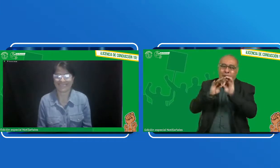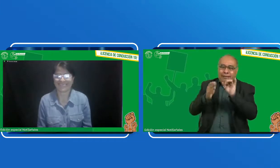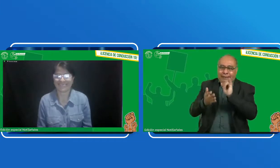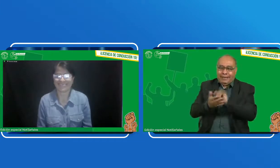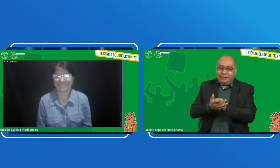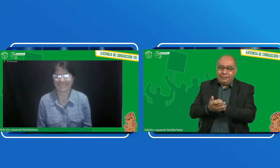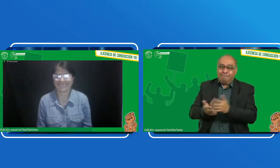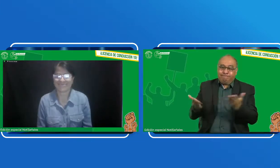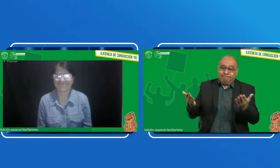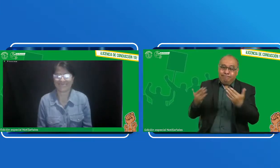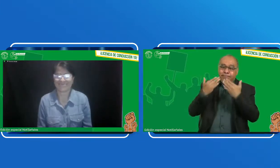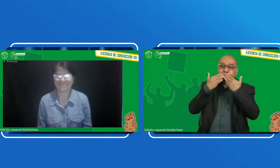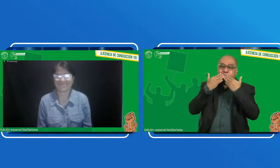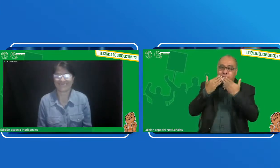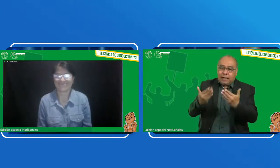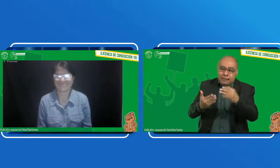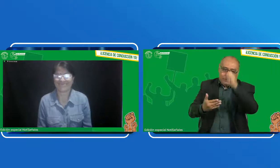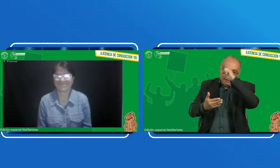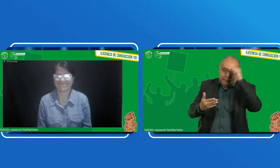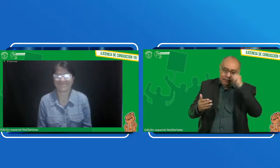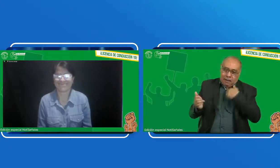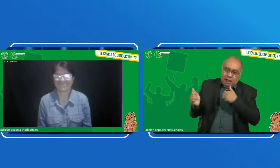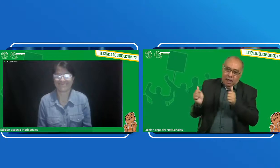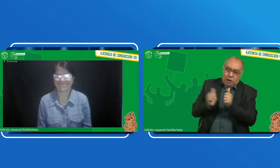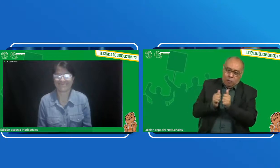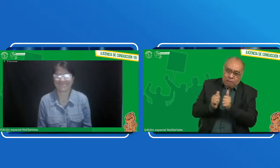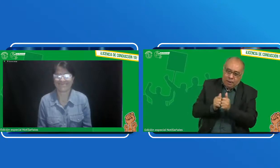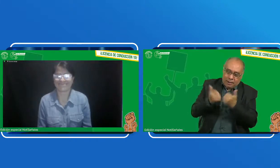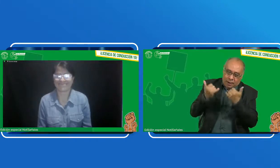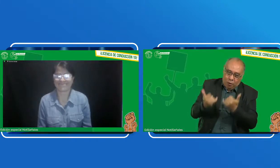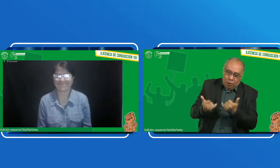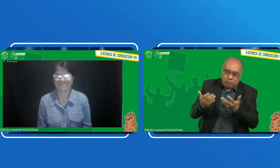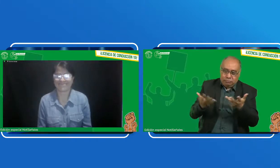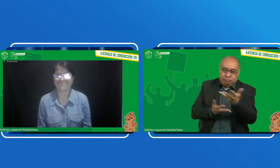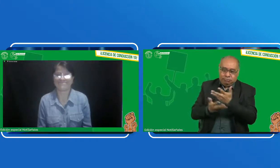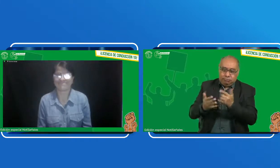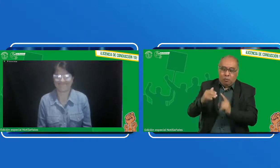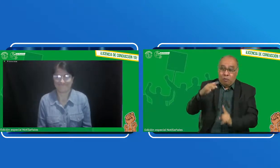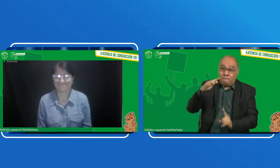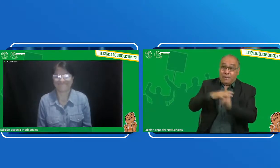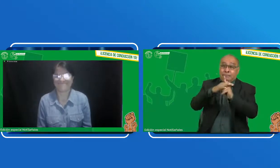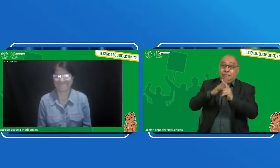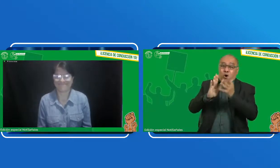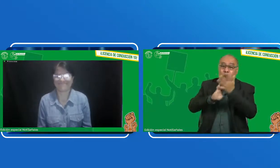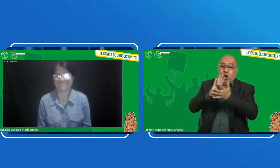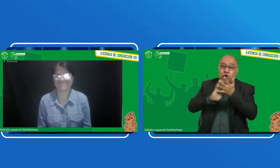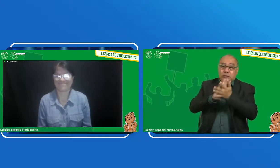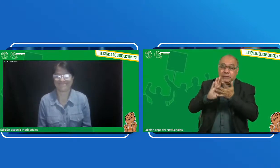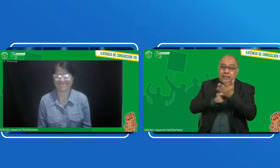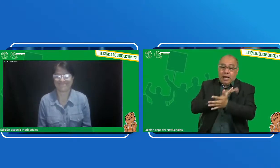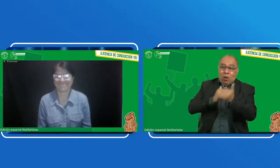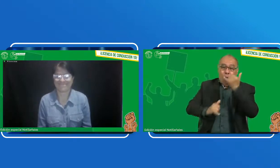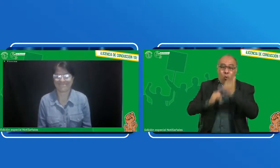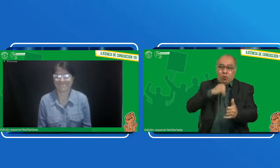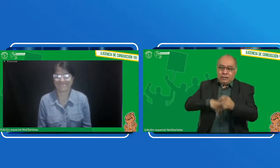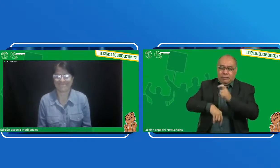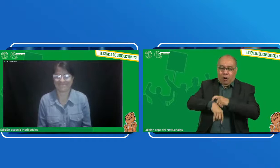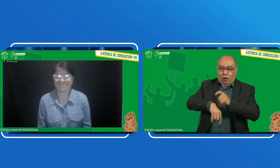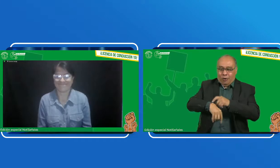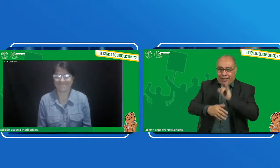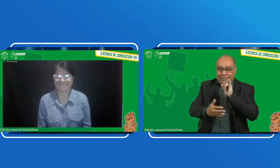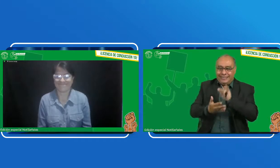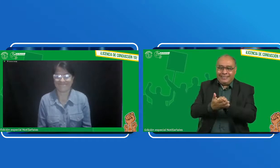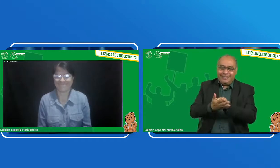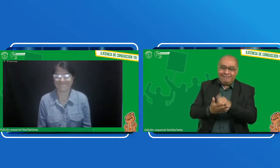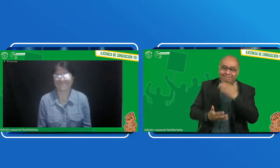que vamos a tener el día de mañana y pues va a ser un hito muy importante para la comunidad. Gracias, Sandra, por